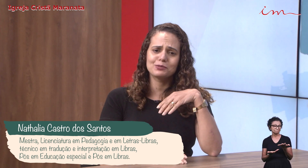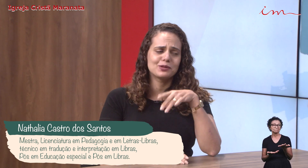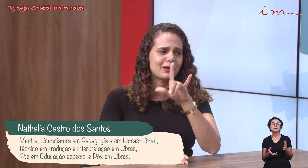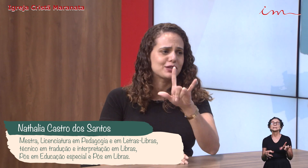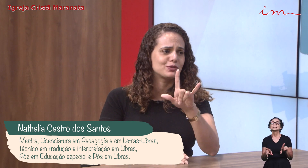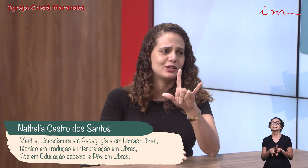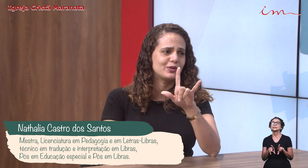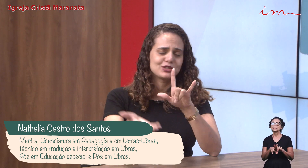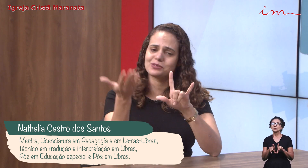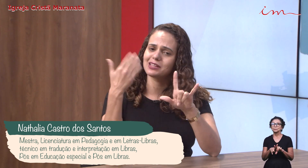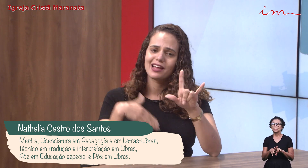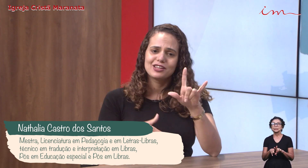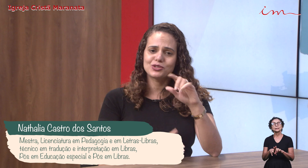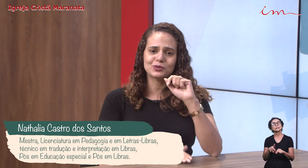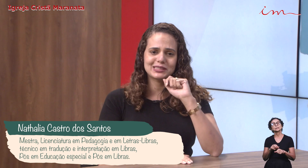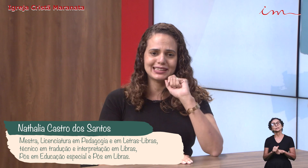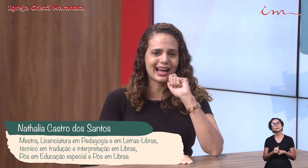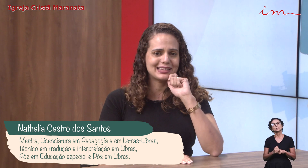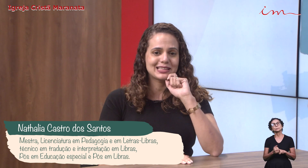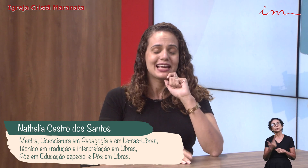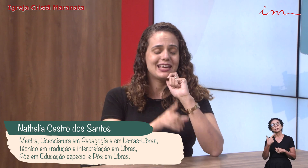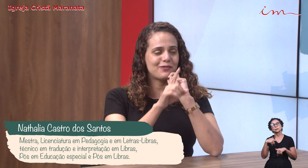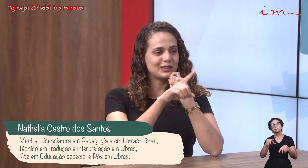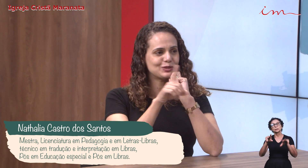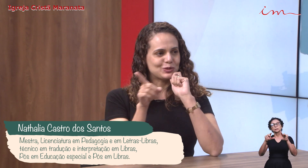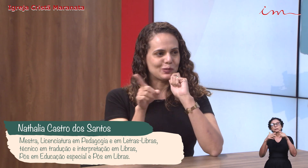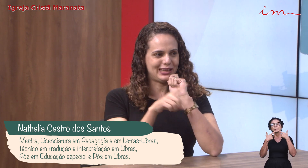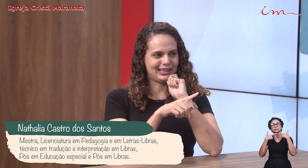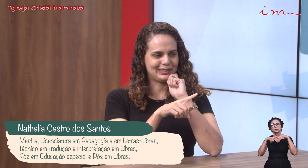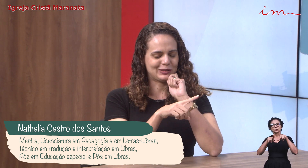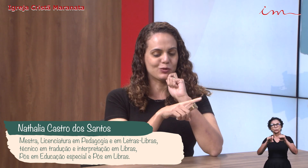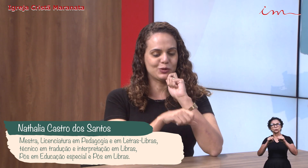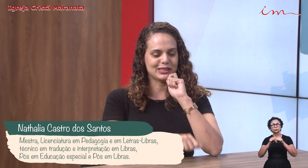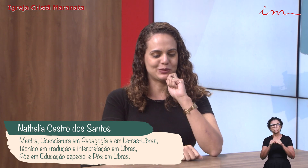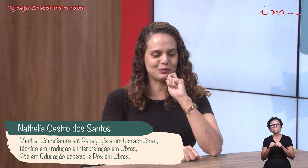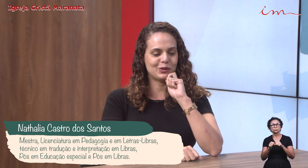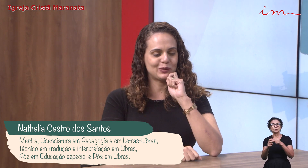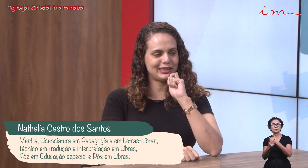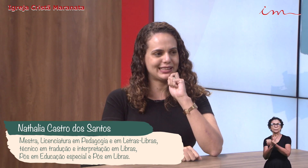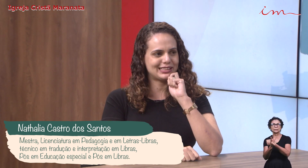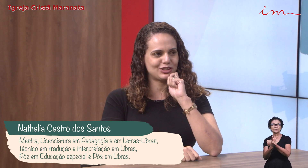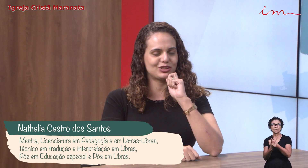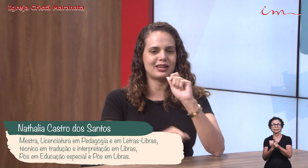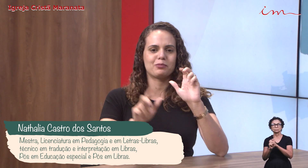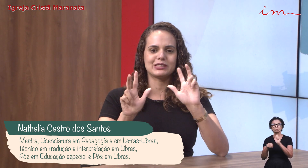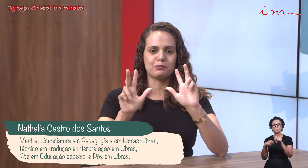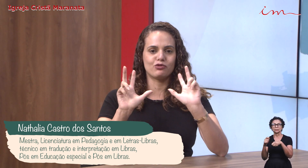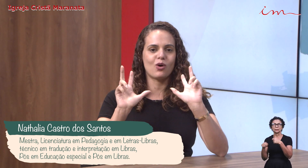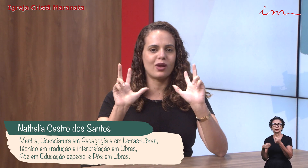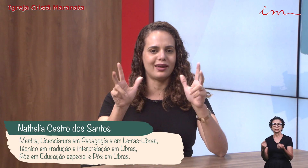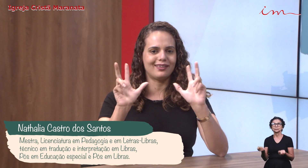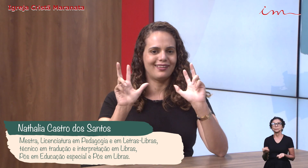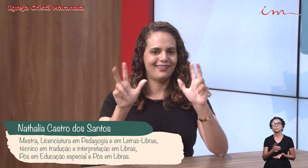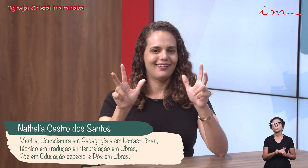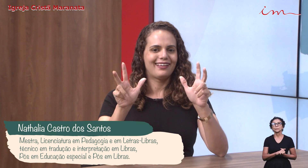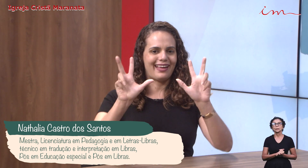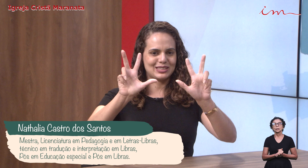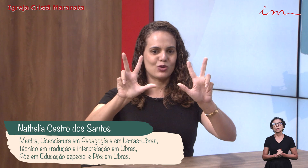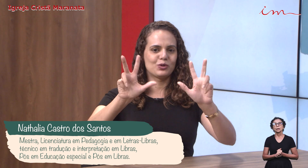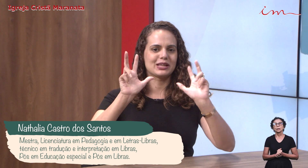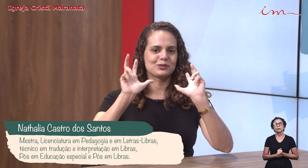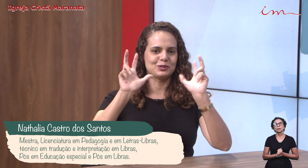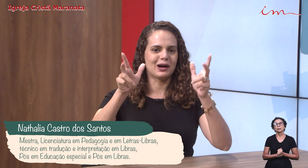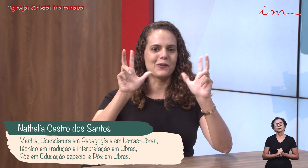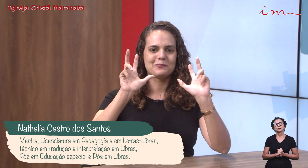nós pegamos o empréstimo linguístico de outros sinais. E falando sobre a configuração de mão, é tão interessante, né? Por exemplo, vôlei,